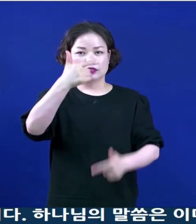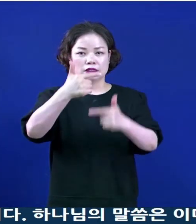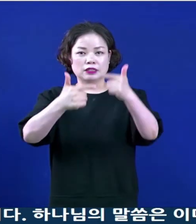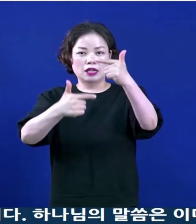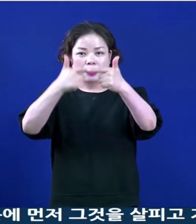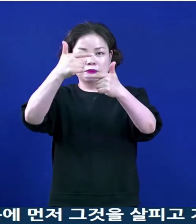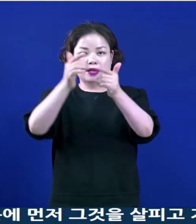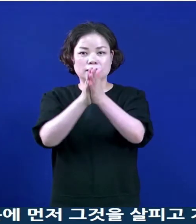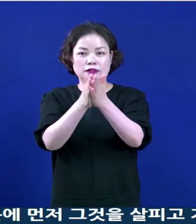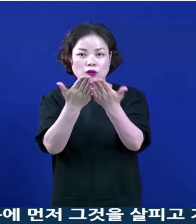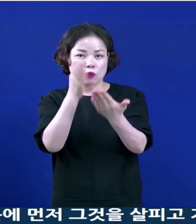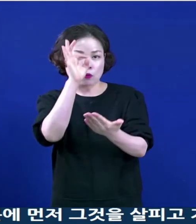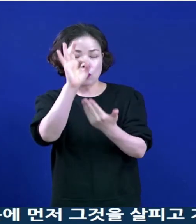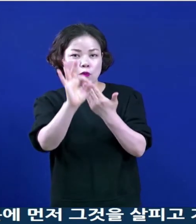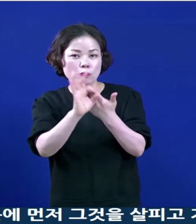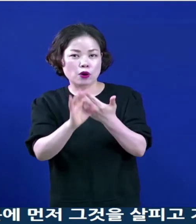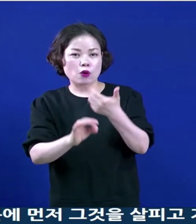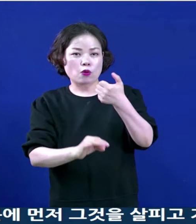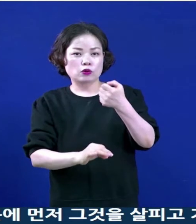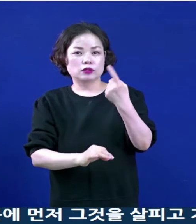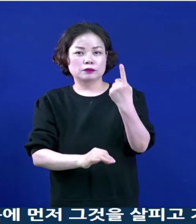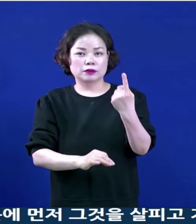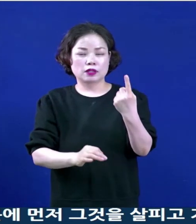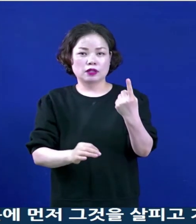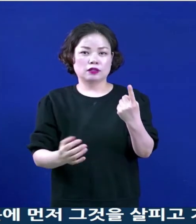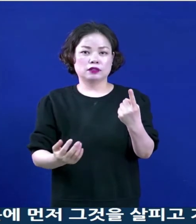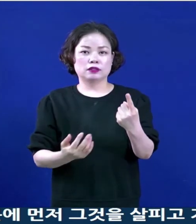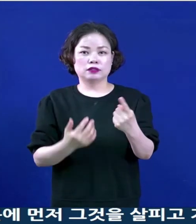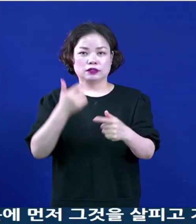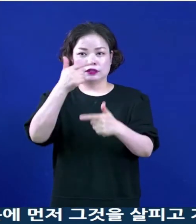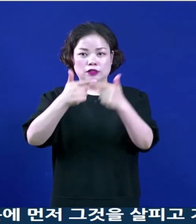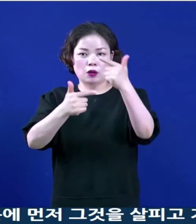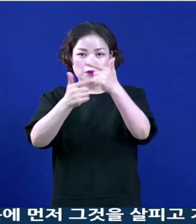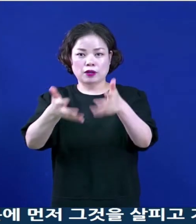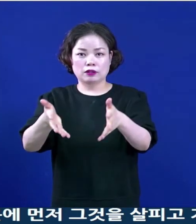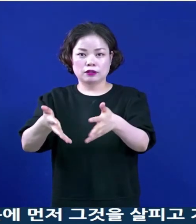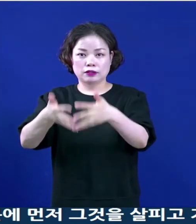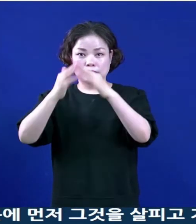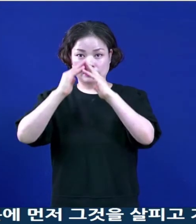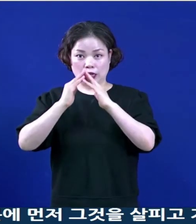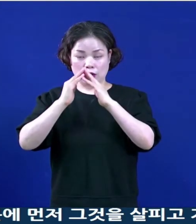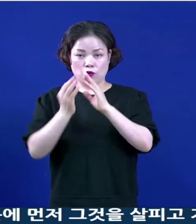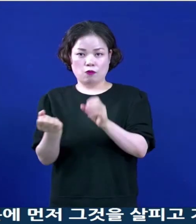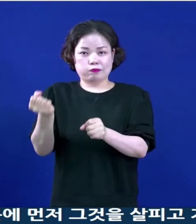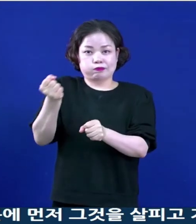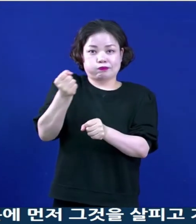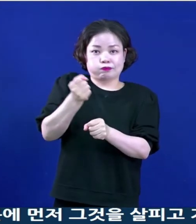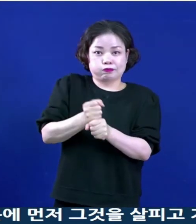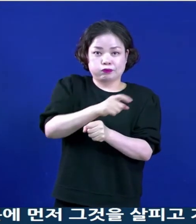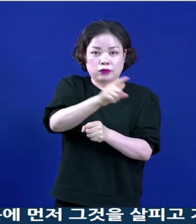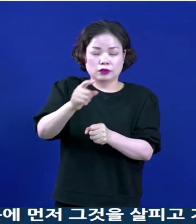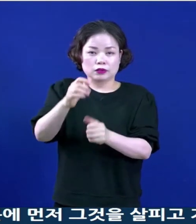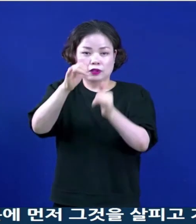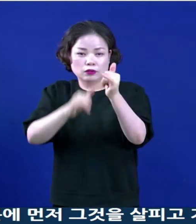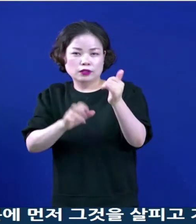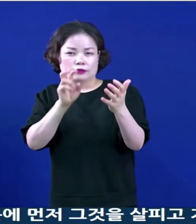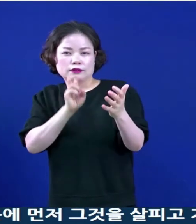느헤미야서에서 보면 52일 만에 성벽을 재건하고 하나님의 주권적인 역사를